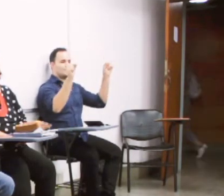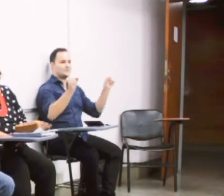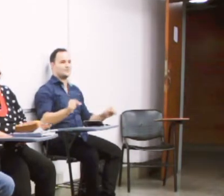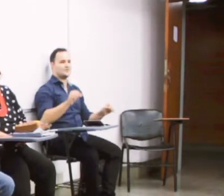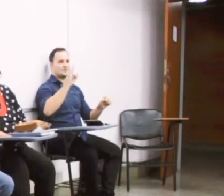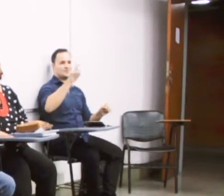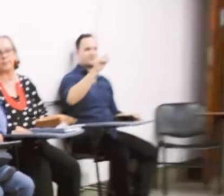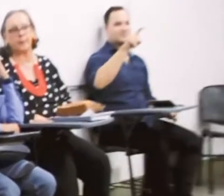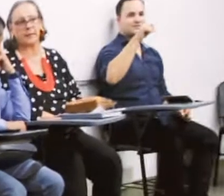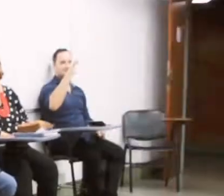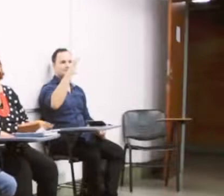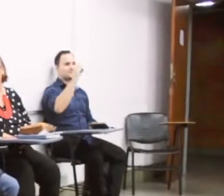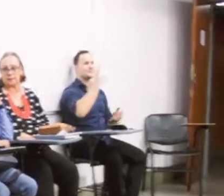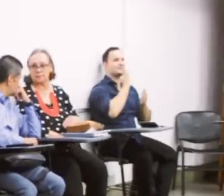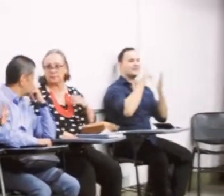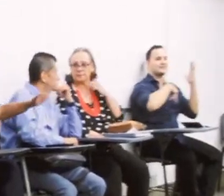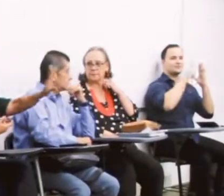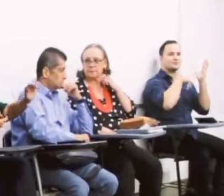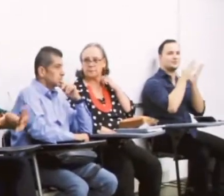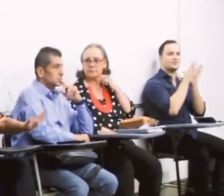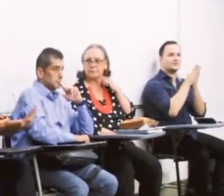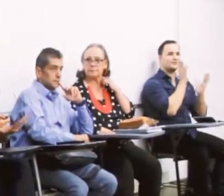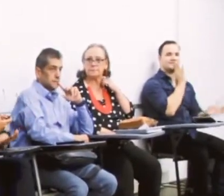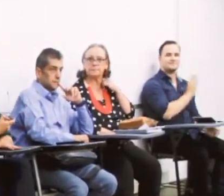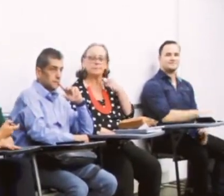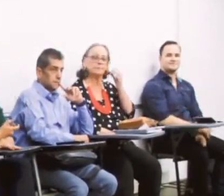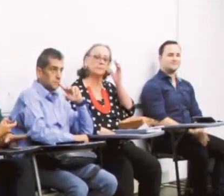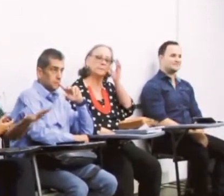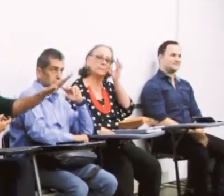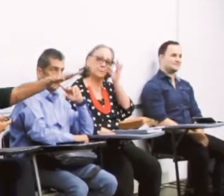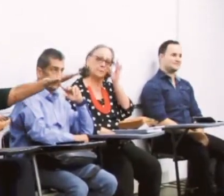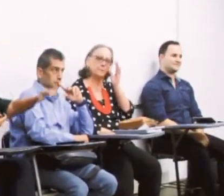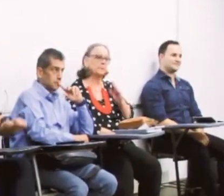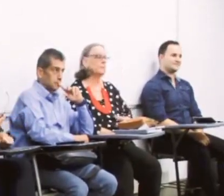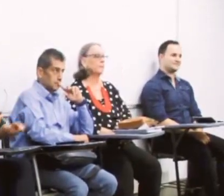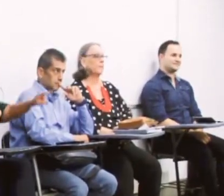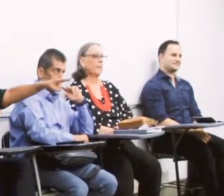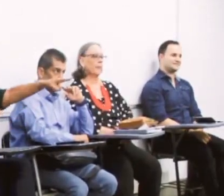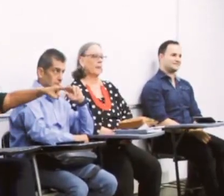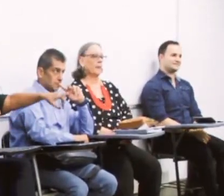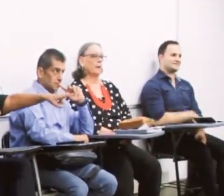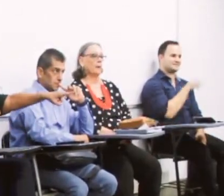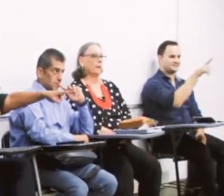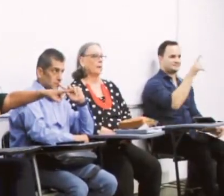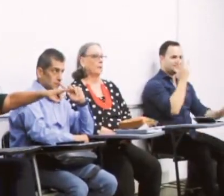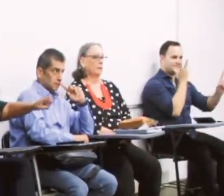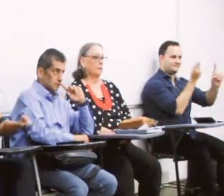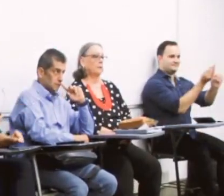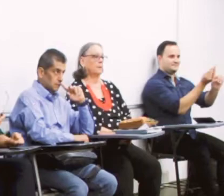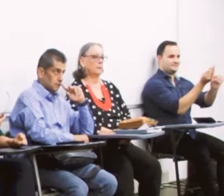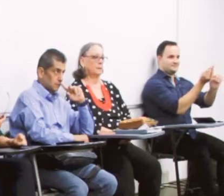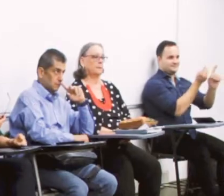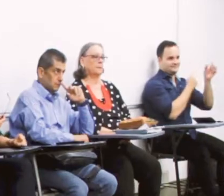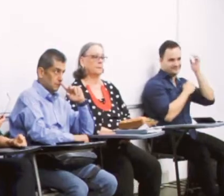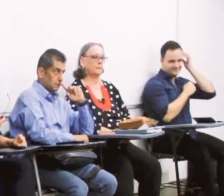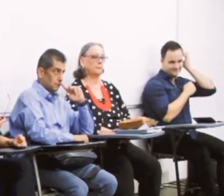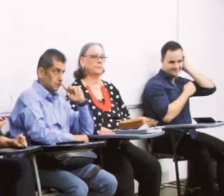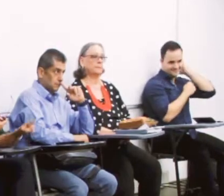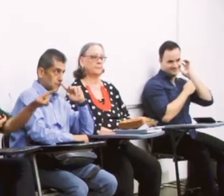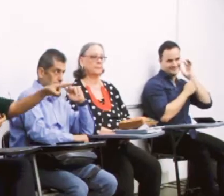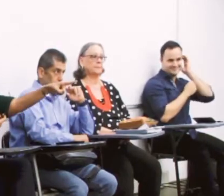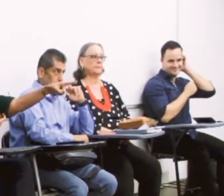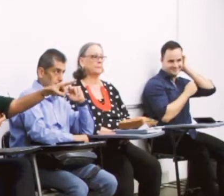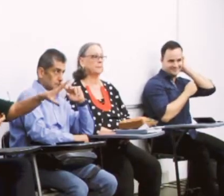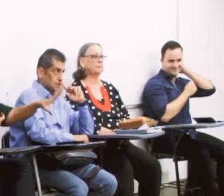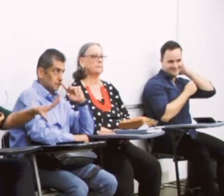la mano. Por encima, vale, está muy bien. Grupo UNESCO, entonces, ¿quiénes?